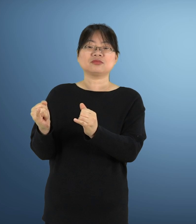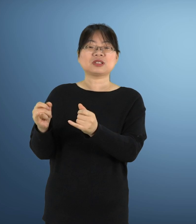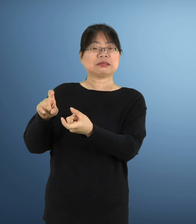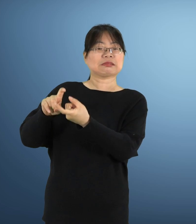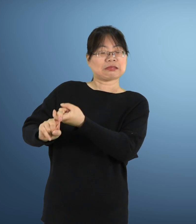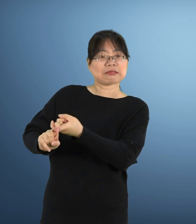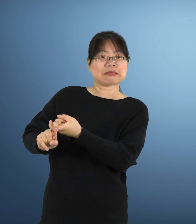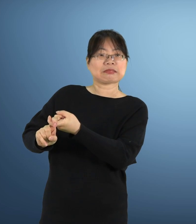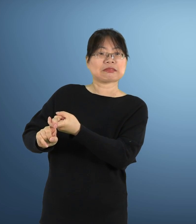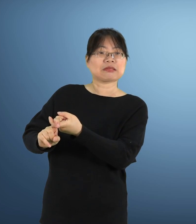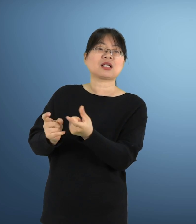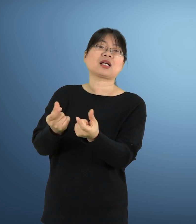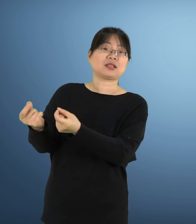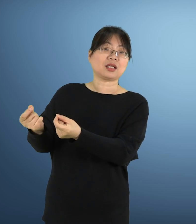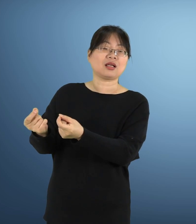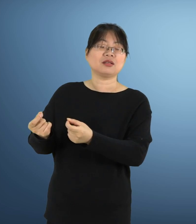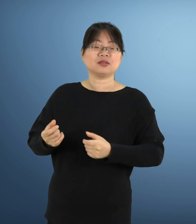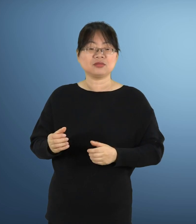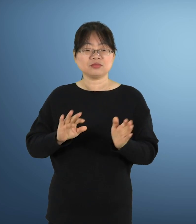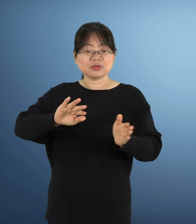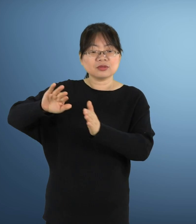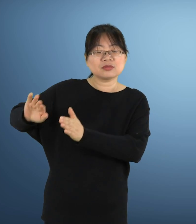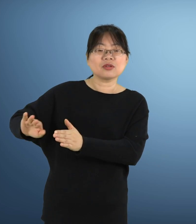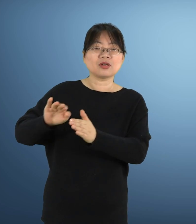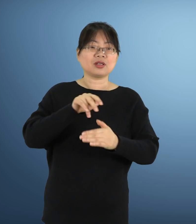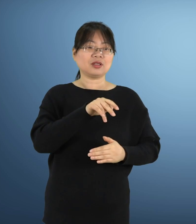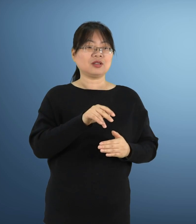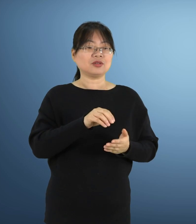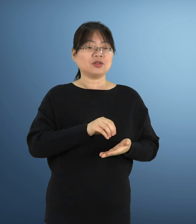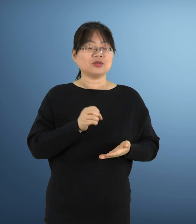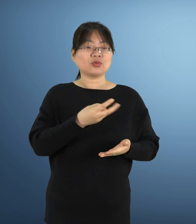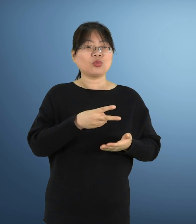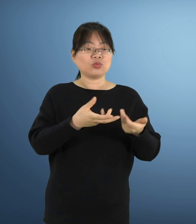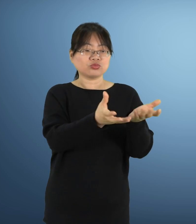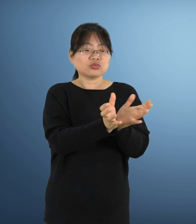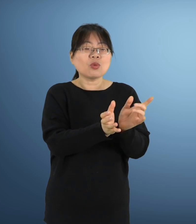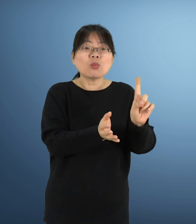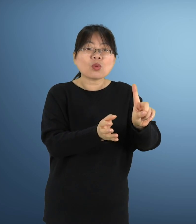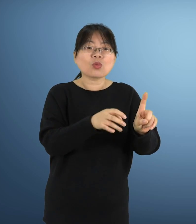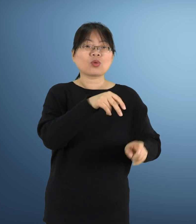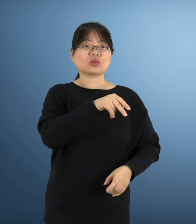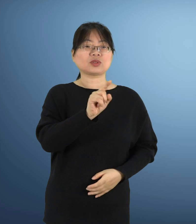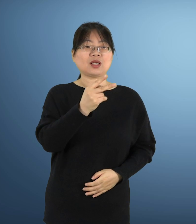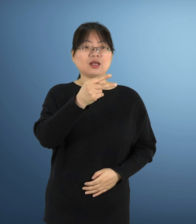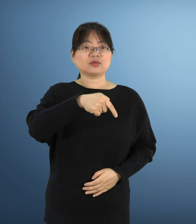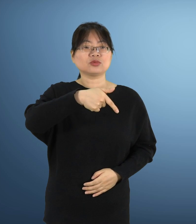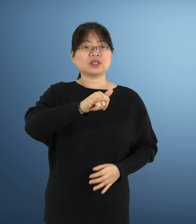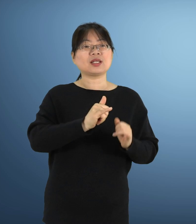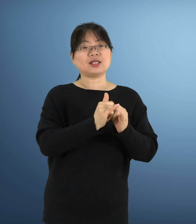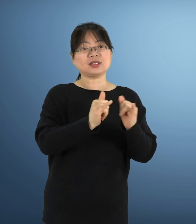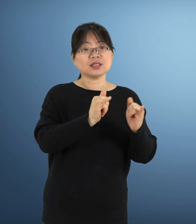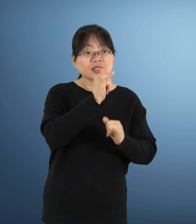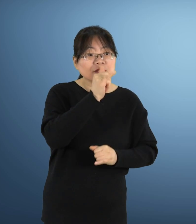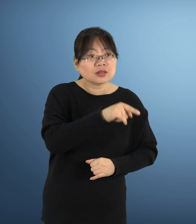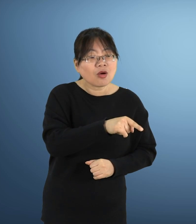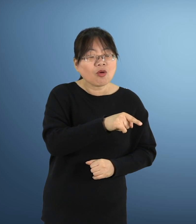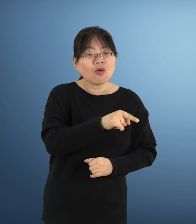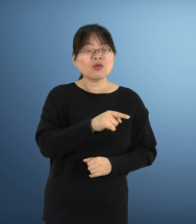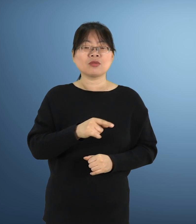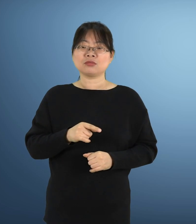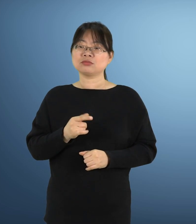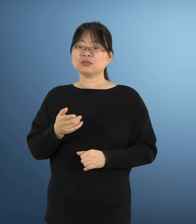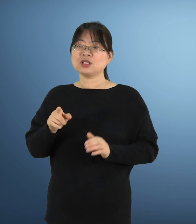등장하는 사두개파가 있었어요. 근데 이 둘의 극명한 신학적 차이가 뭐냐 하면 사두개